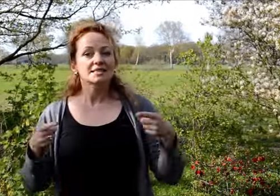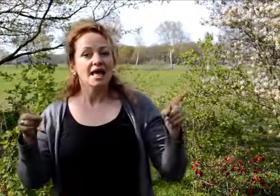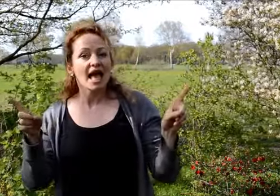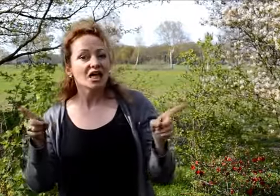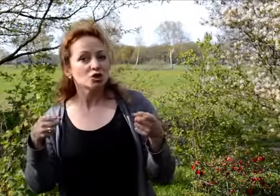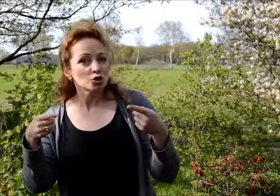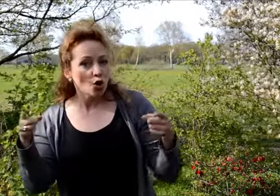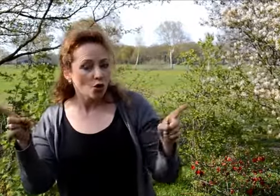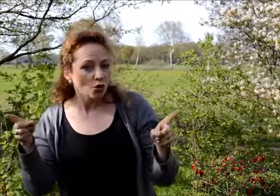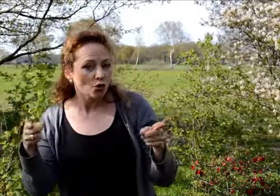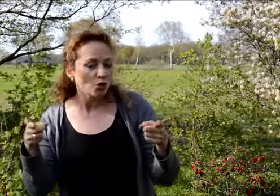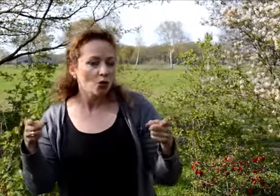En zij zong: